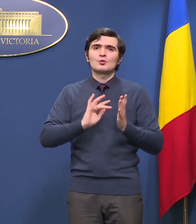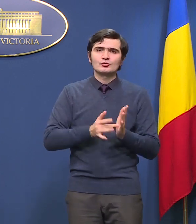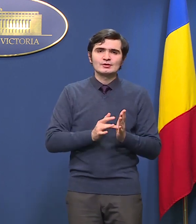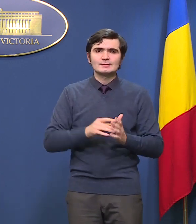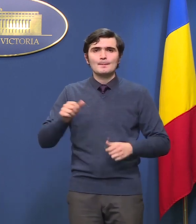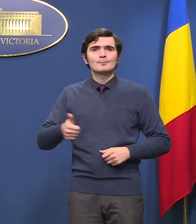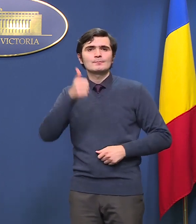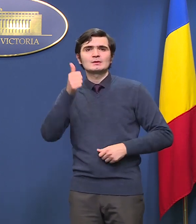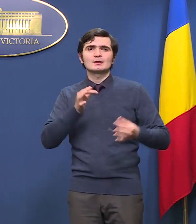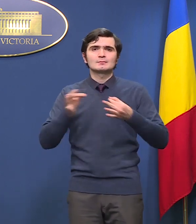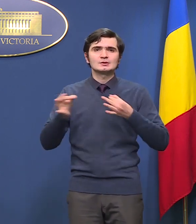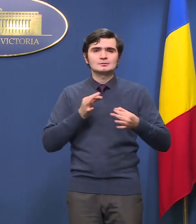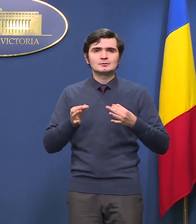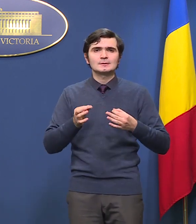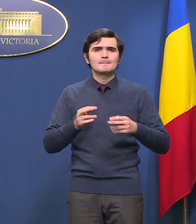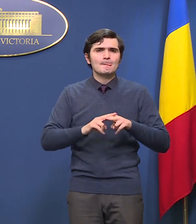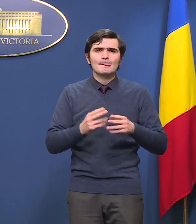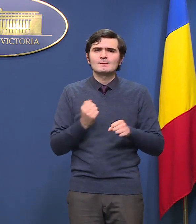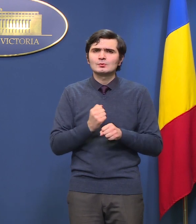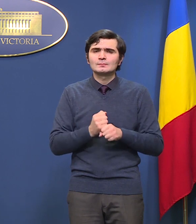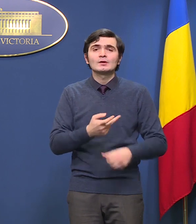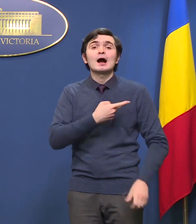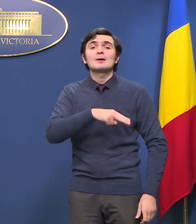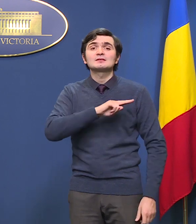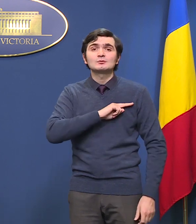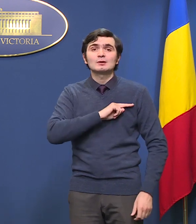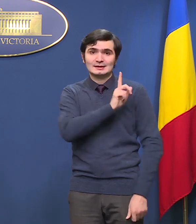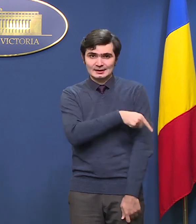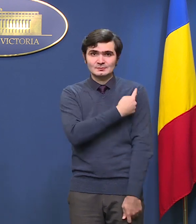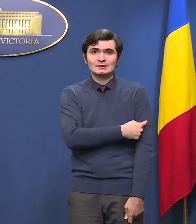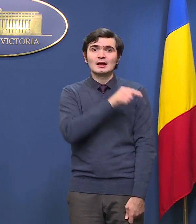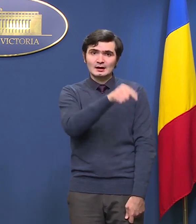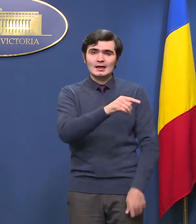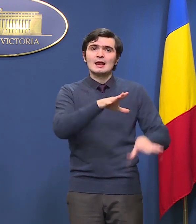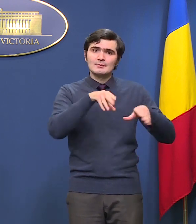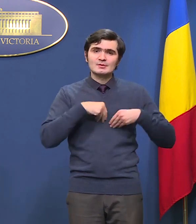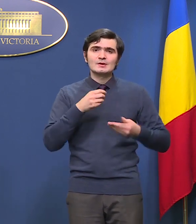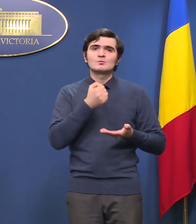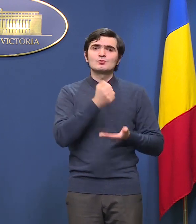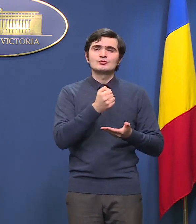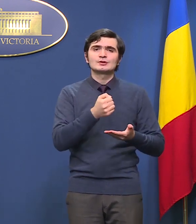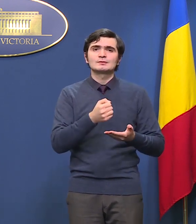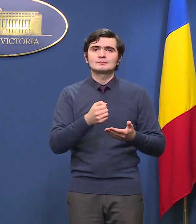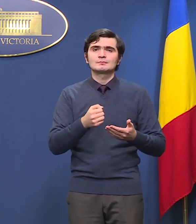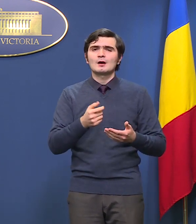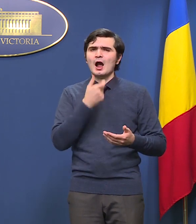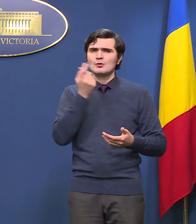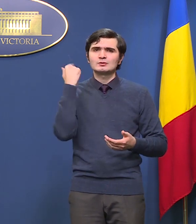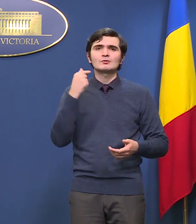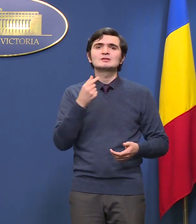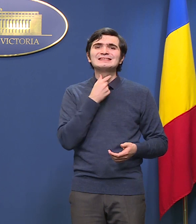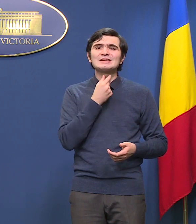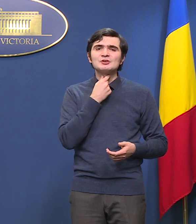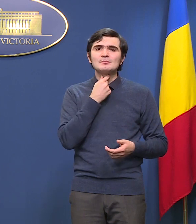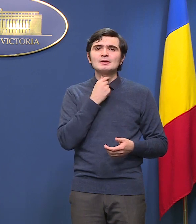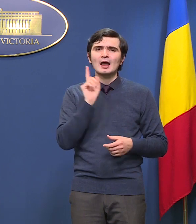fost aceea de a asigura spitalele că primesc un buget la nivelul lunii decembrie anul trecut, indiferent